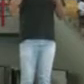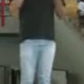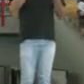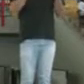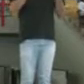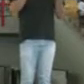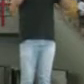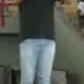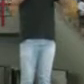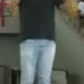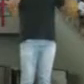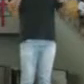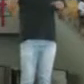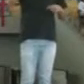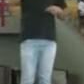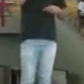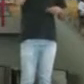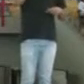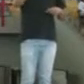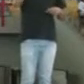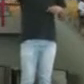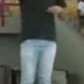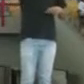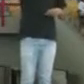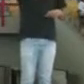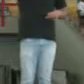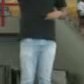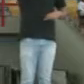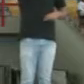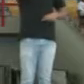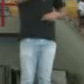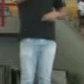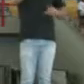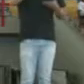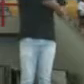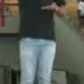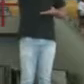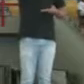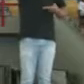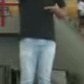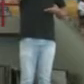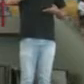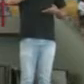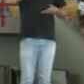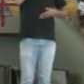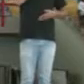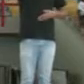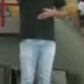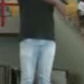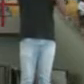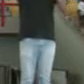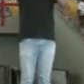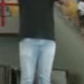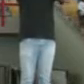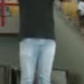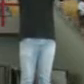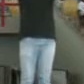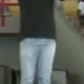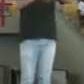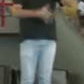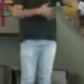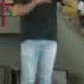isso. O que estão esperando de vocês é juízo de valor, opinião, tese. O que vocês vão defender dentro desse tema,